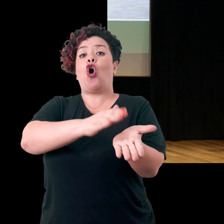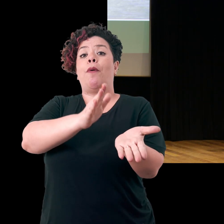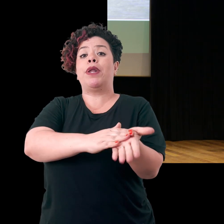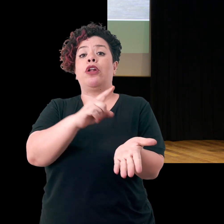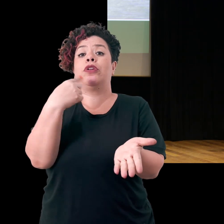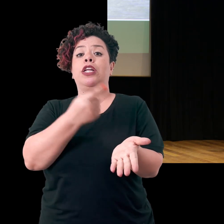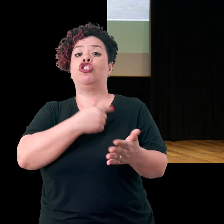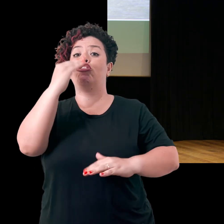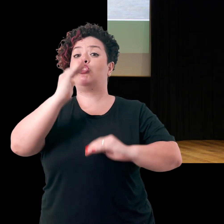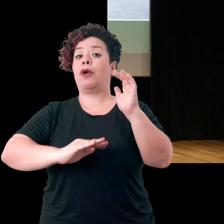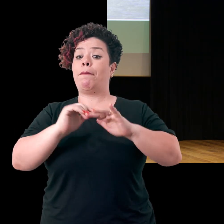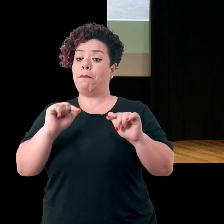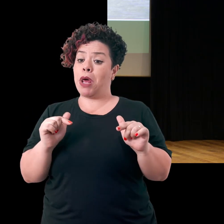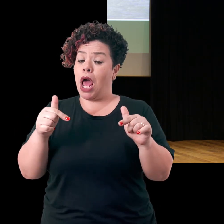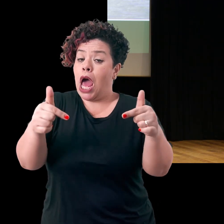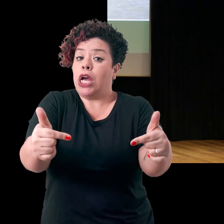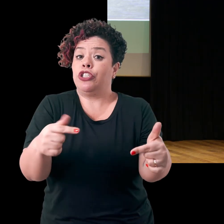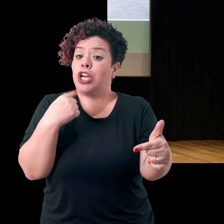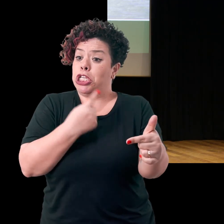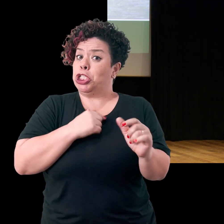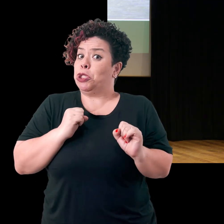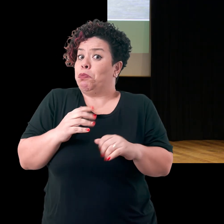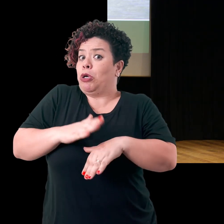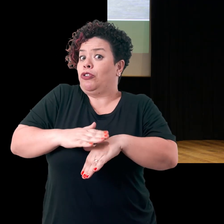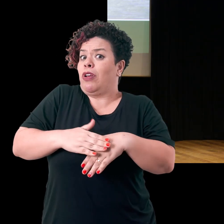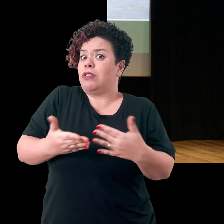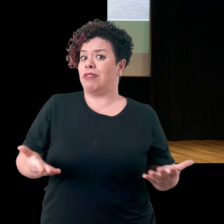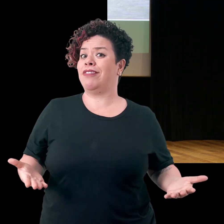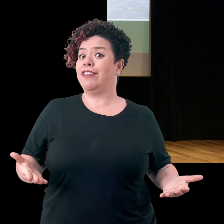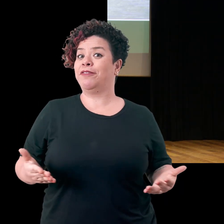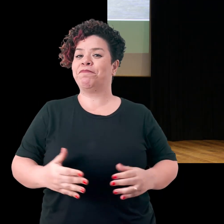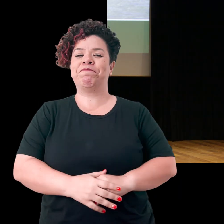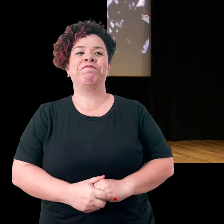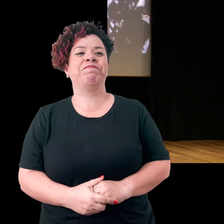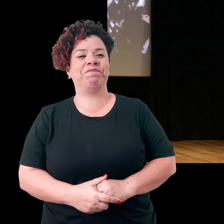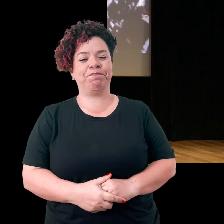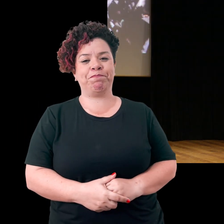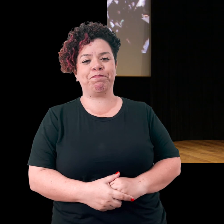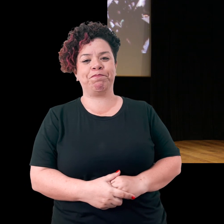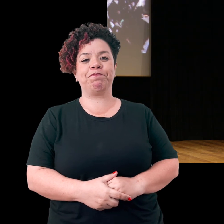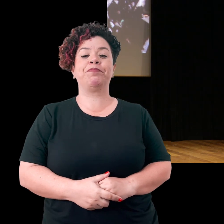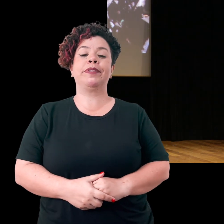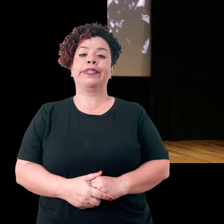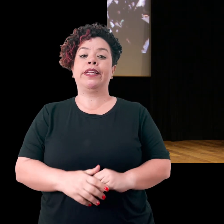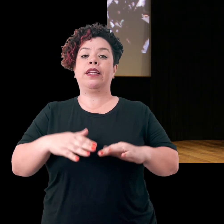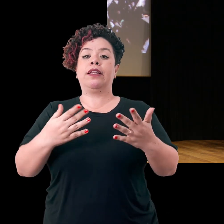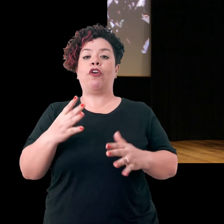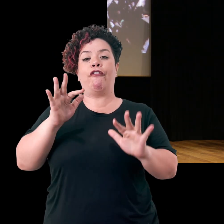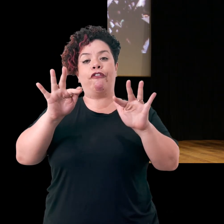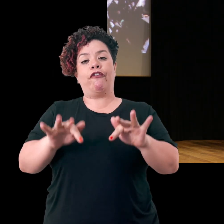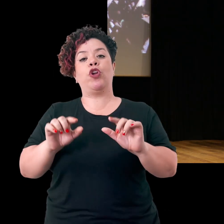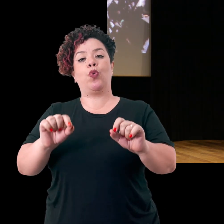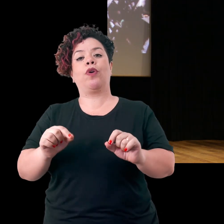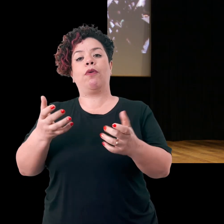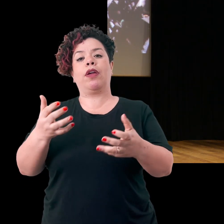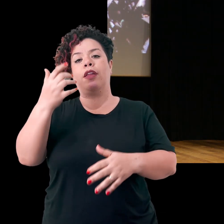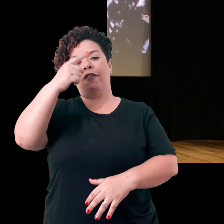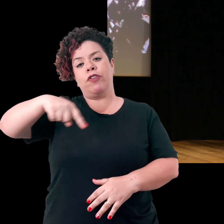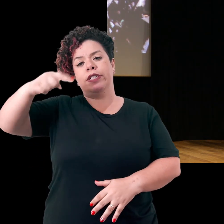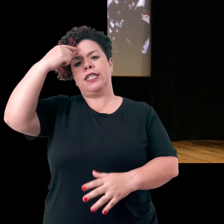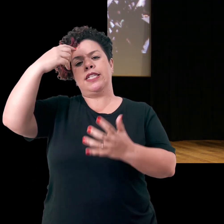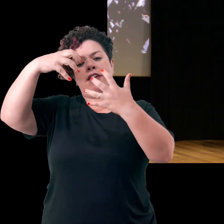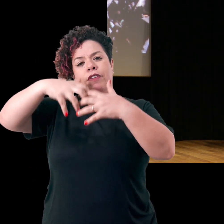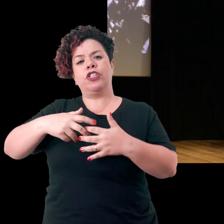ações que estão na nossa realidade de fazer. Por fim, eu queria trazer essa